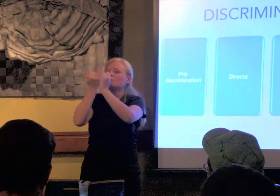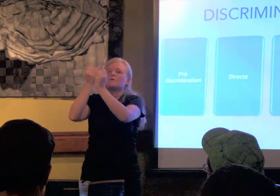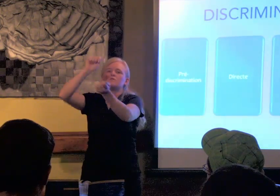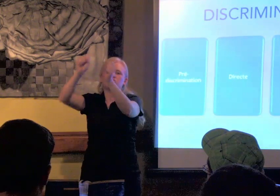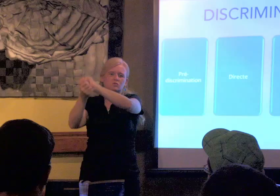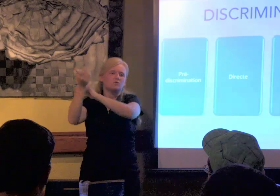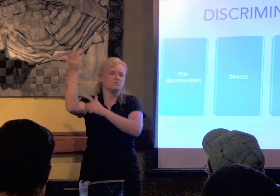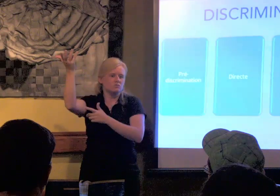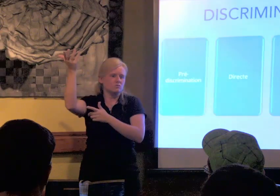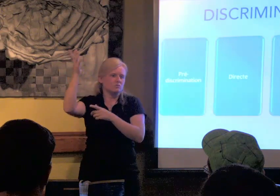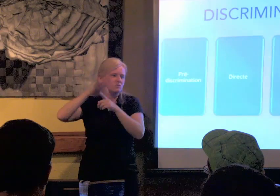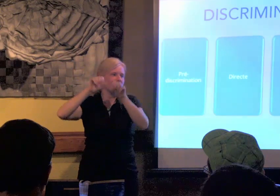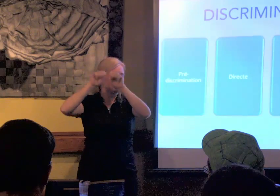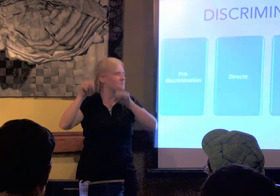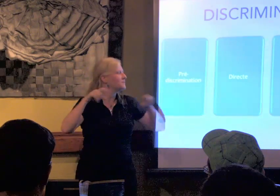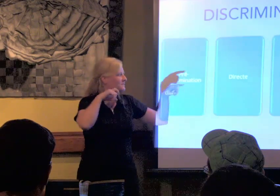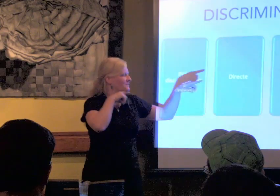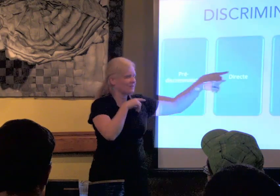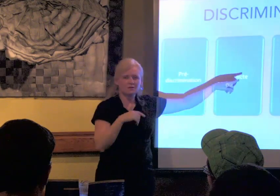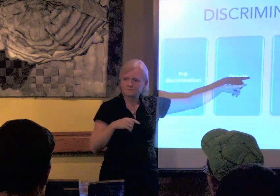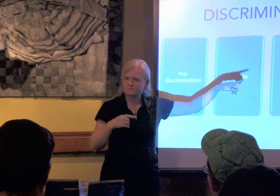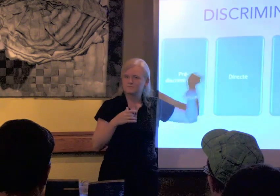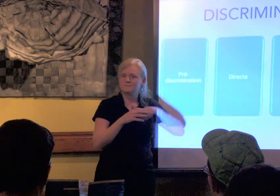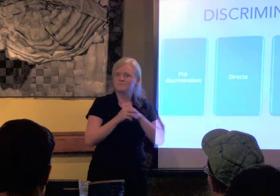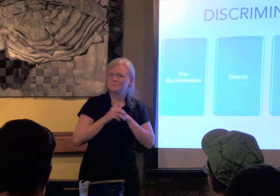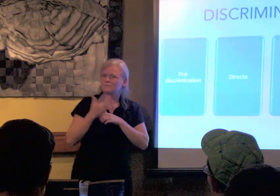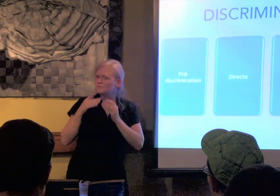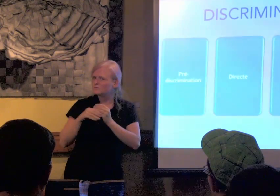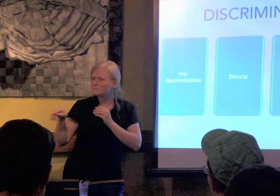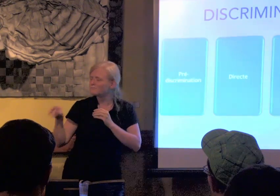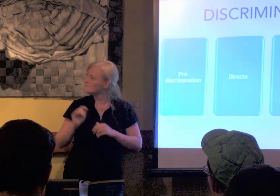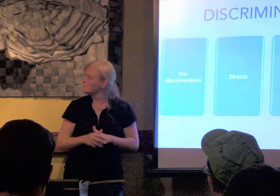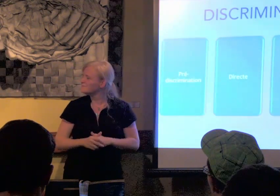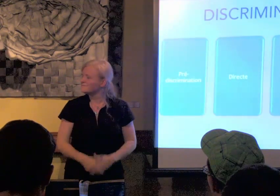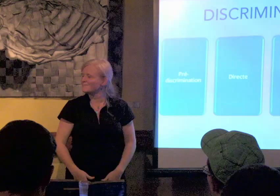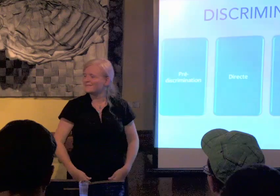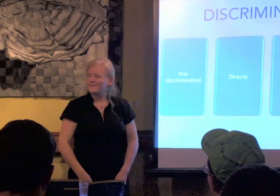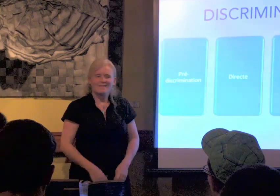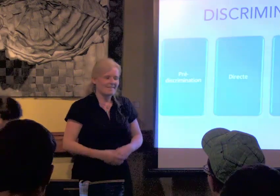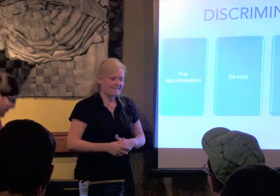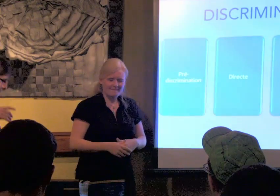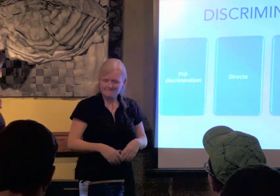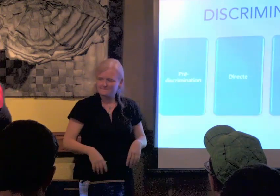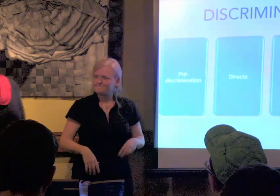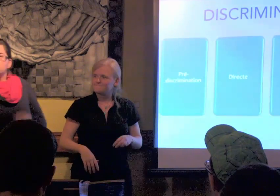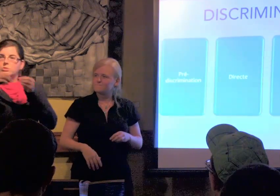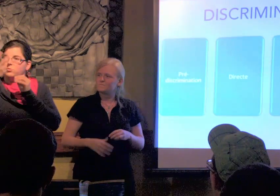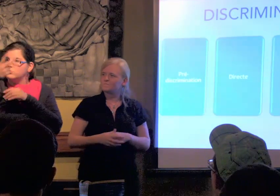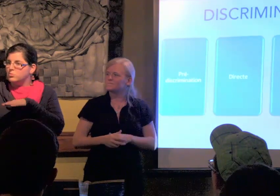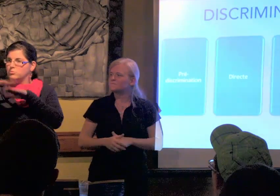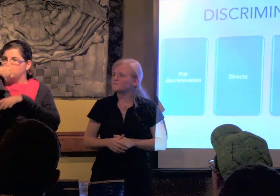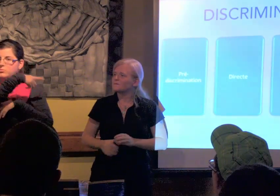Et c'est des choses qui demandent de grands combats pour qu'on puisse transformer le système comme tel. Je pense qu'il y avait un point que Cynthia